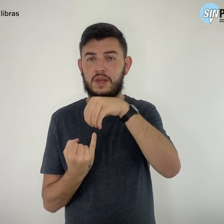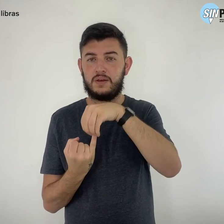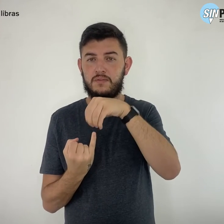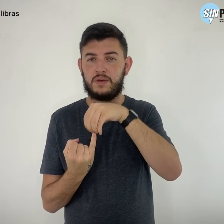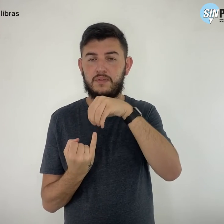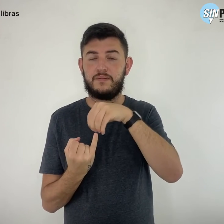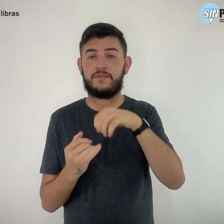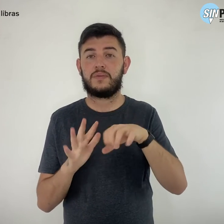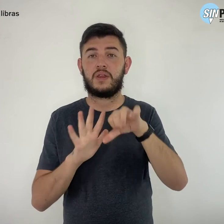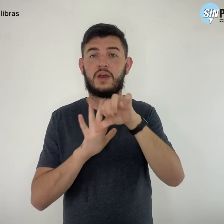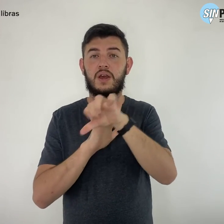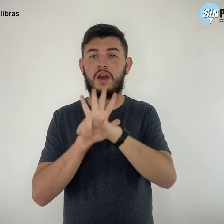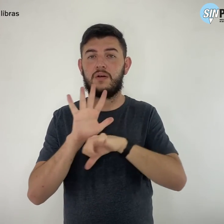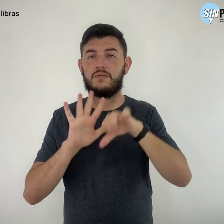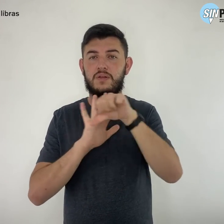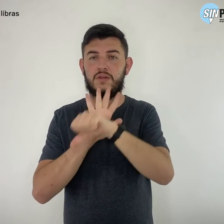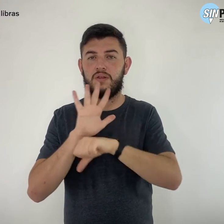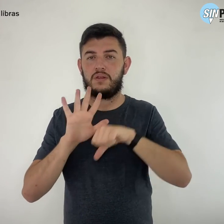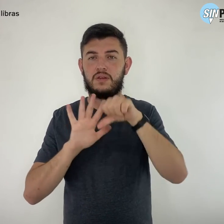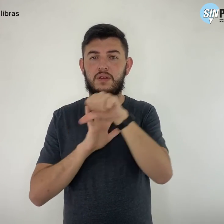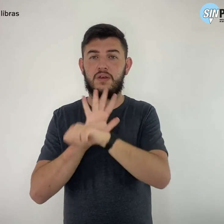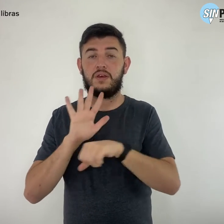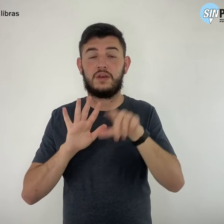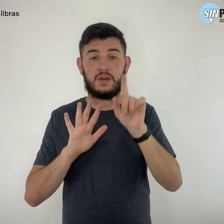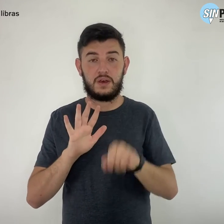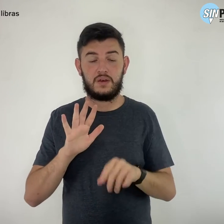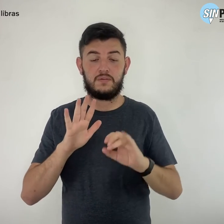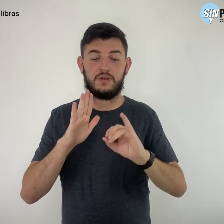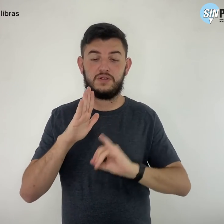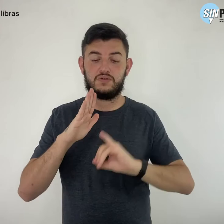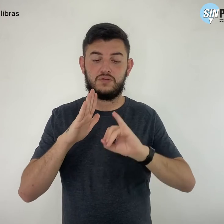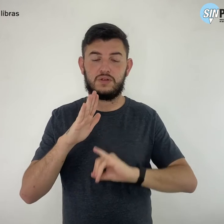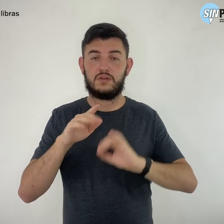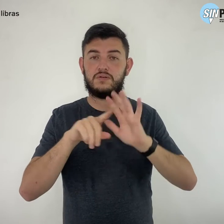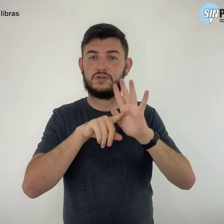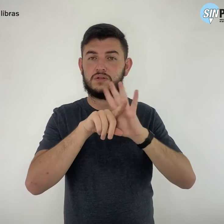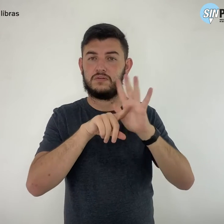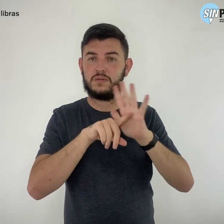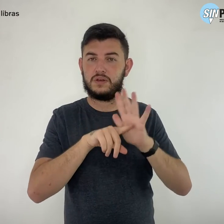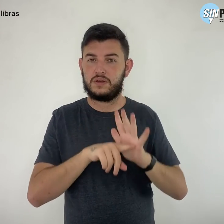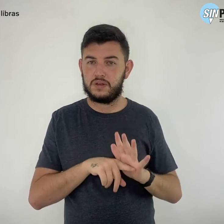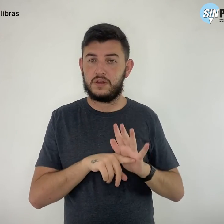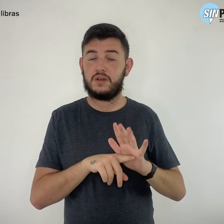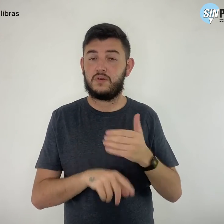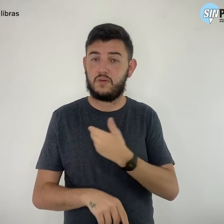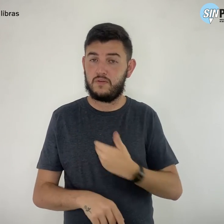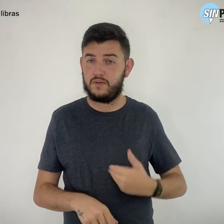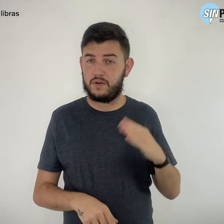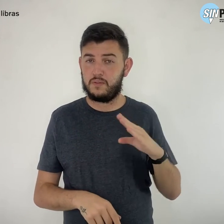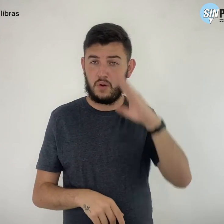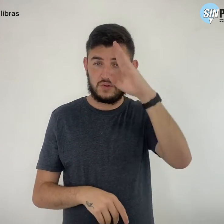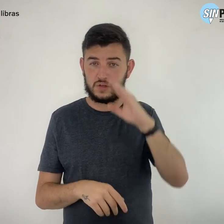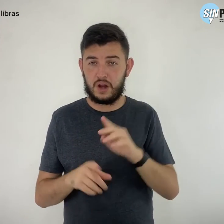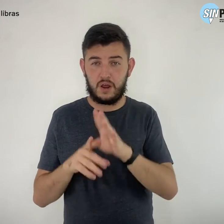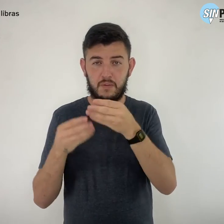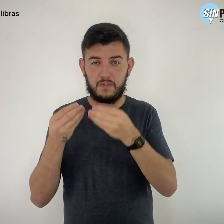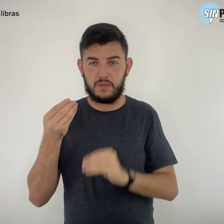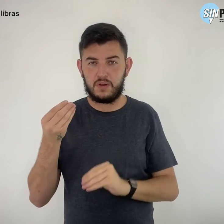pública consolidada de fomento à pesquisa estrangulada pelo governo Bolsonaro por meio